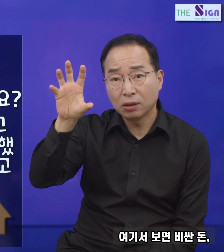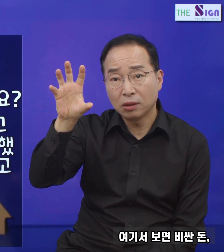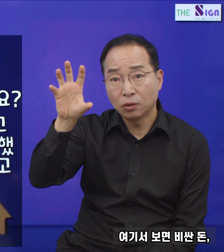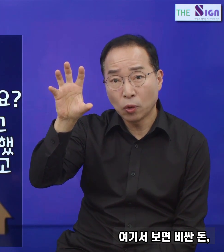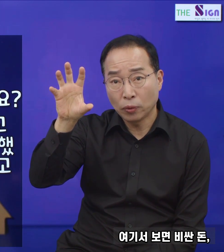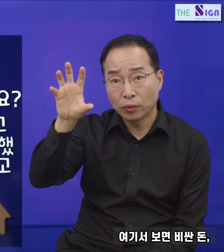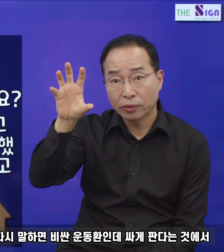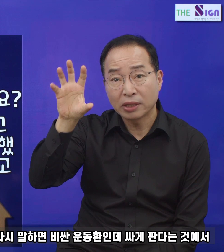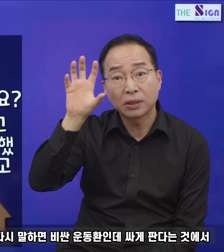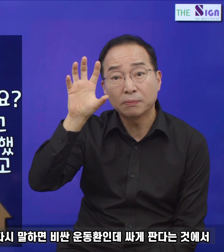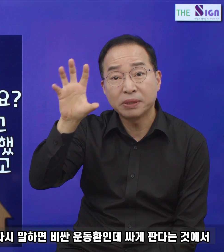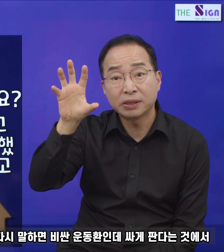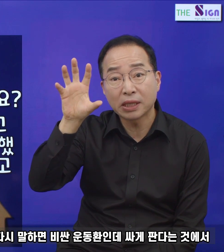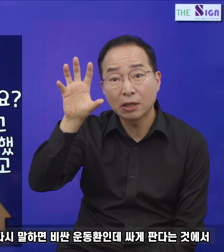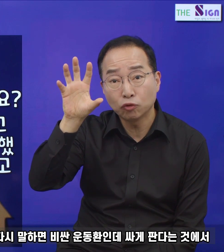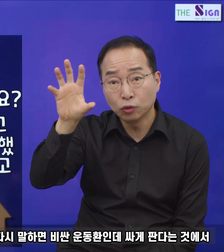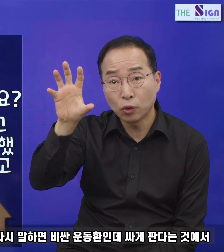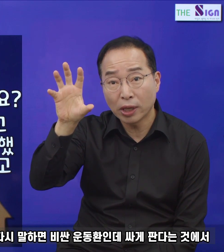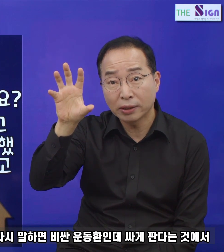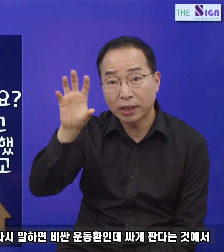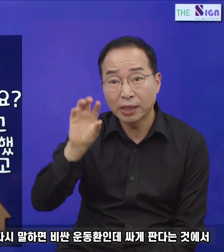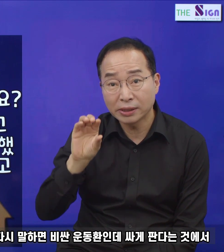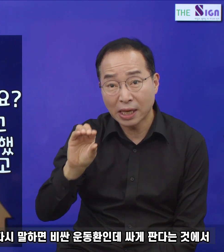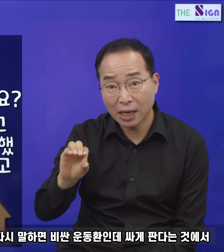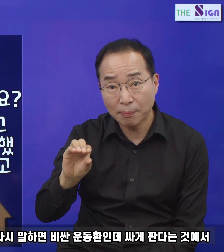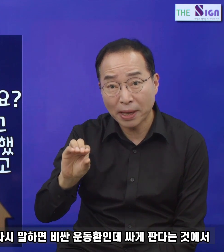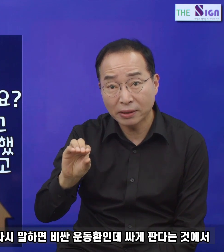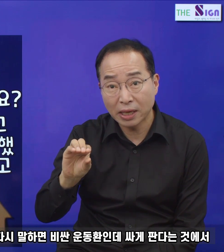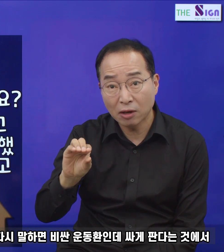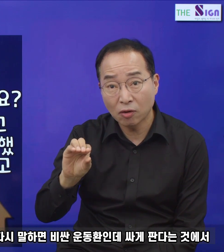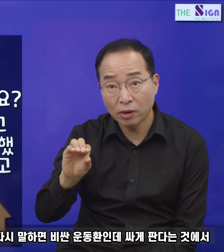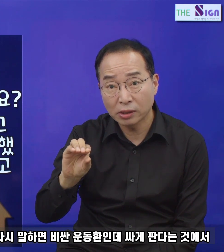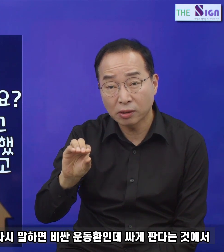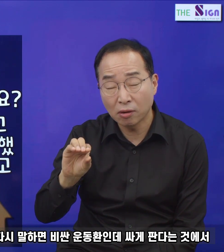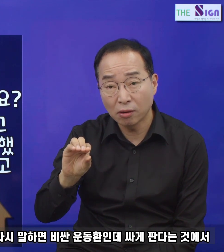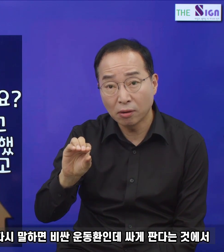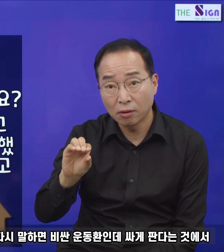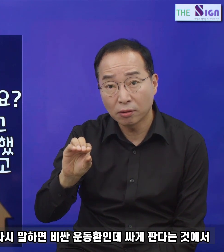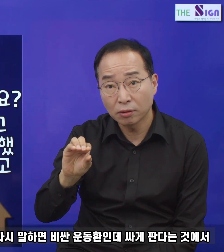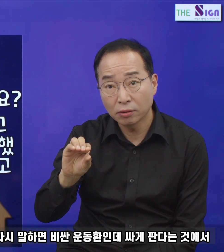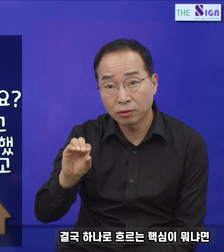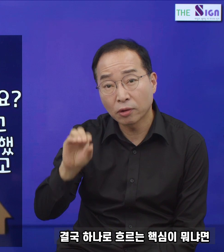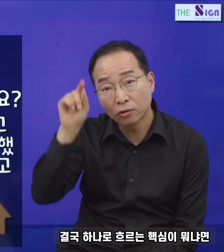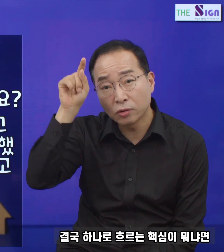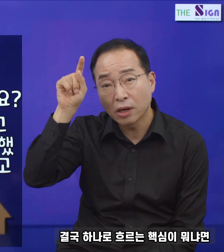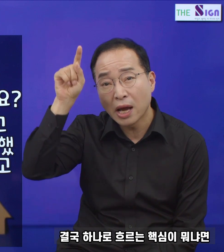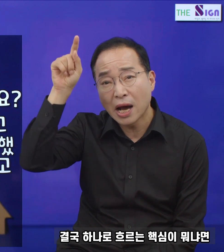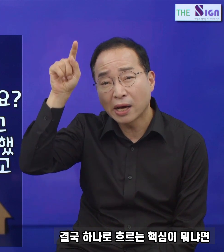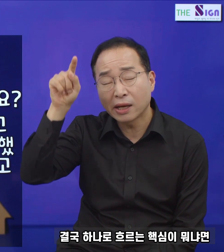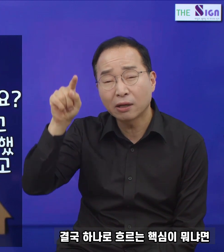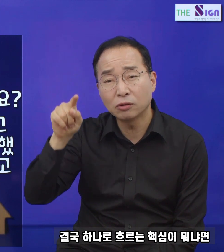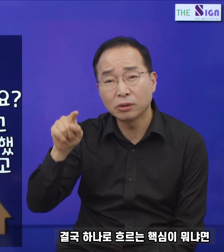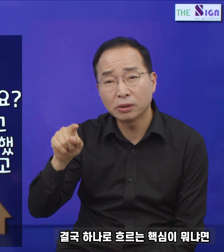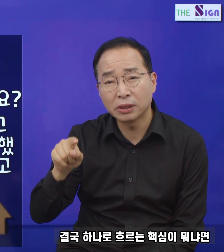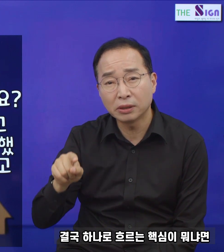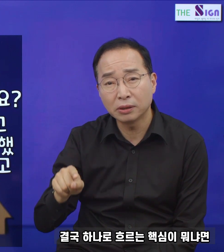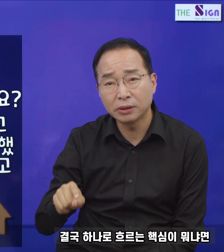비싼 돈, 다시 말하면 비싼 운동화인데 싸게 판단 거해서 결국 하나로 흐르는